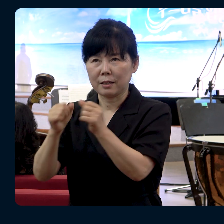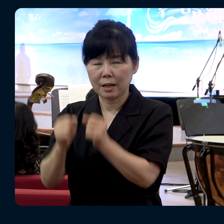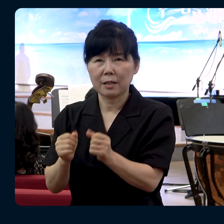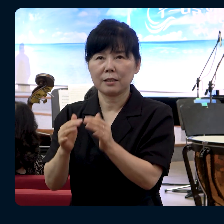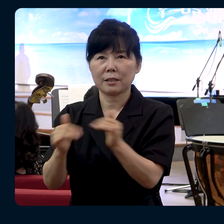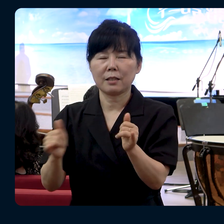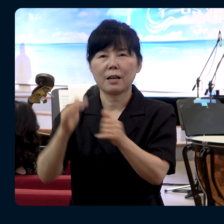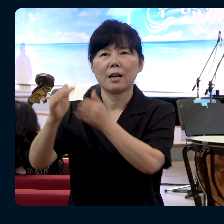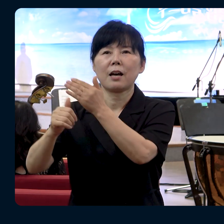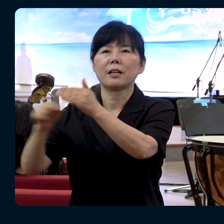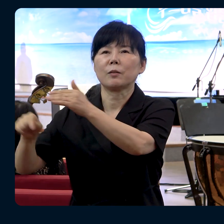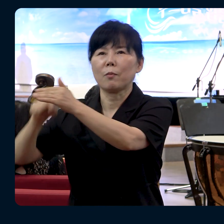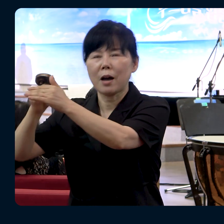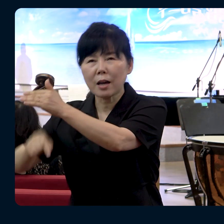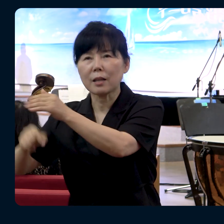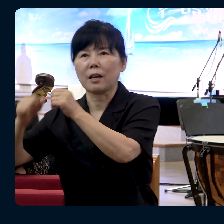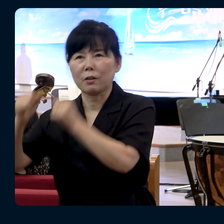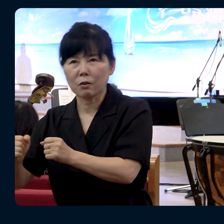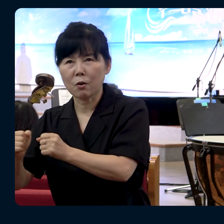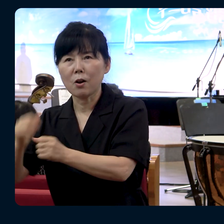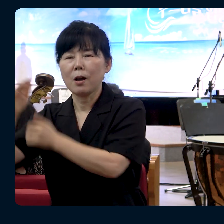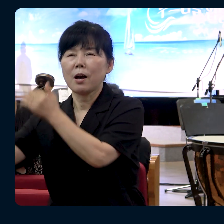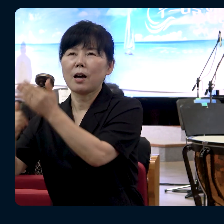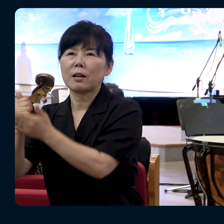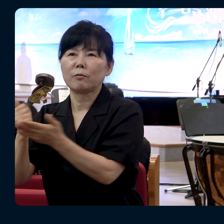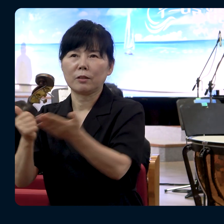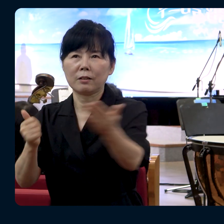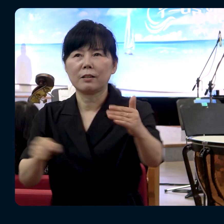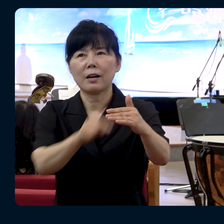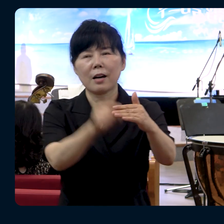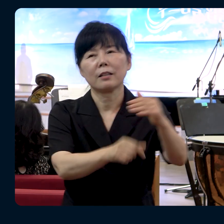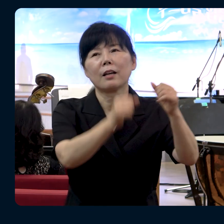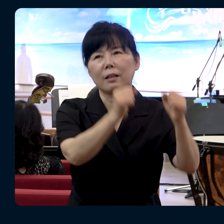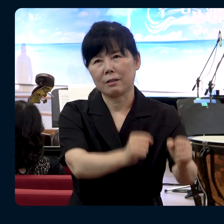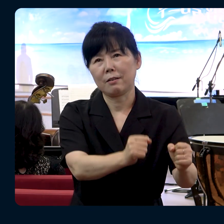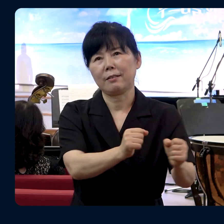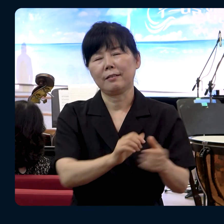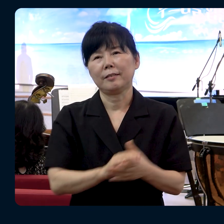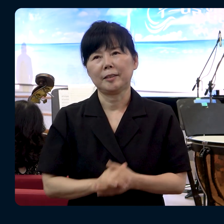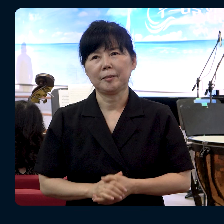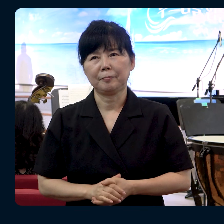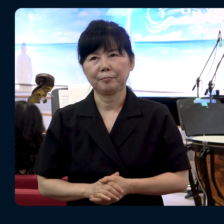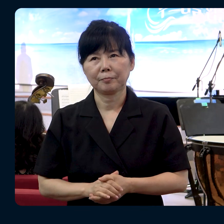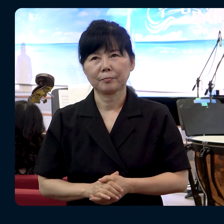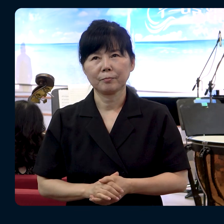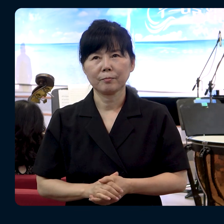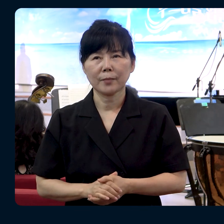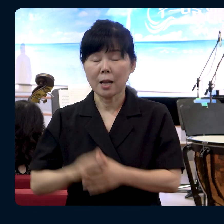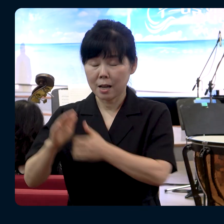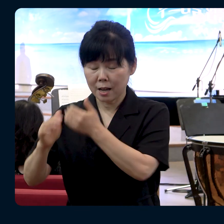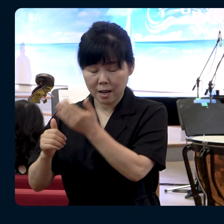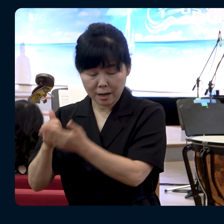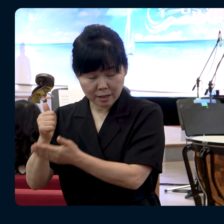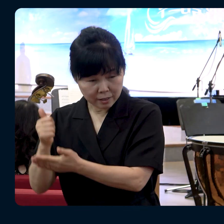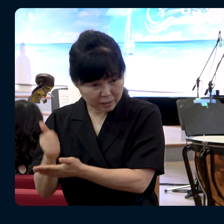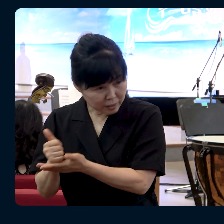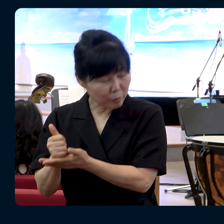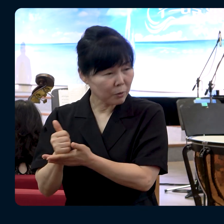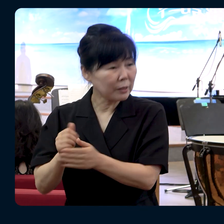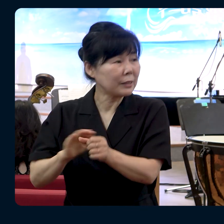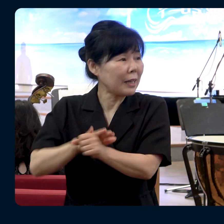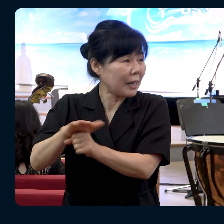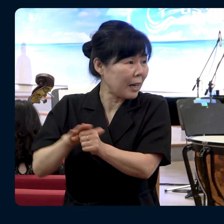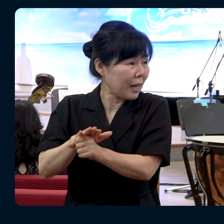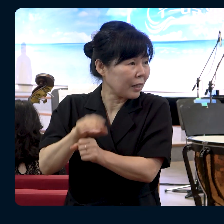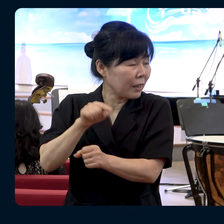하나님 안에 거하고 하나님은 또 그의 안에 거하시느니라. 아멘. 하나님이 우리를 사랑하시는 사랑을